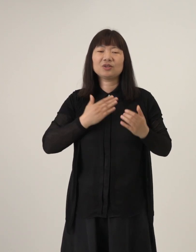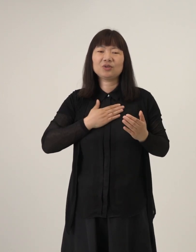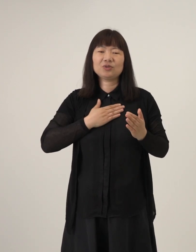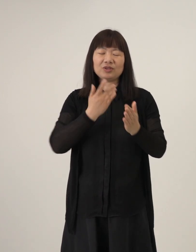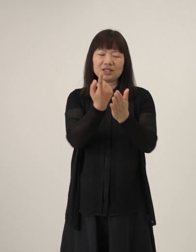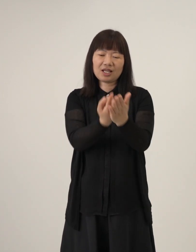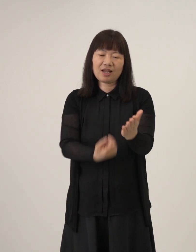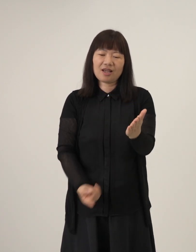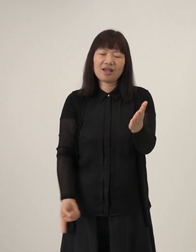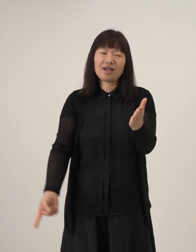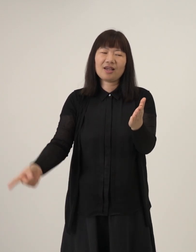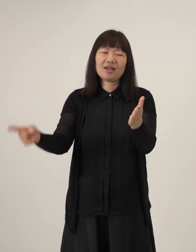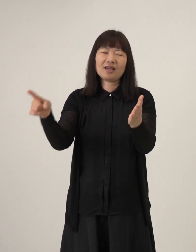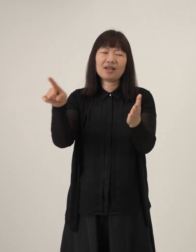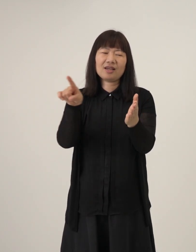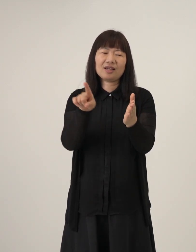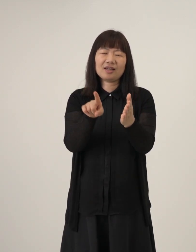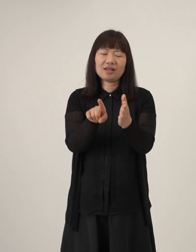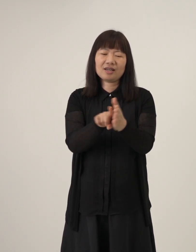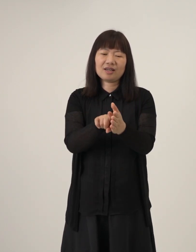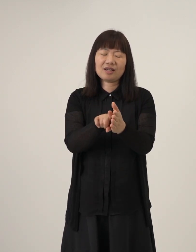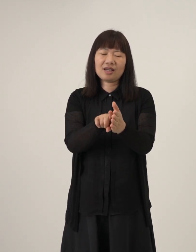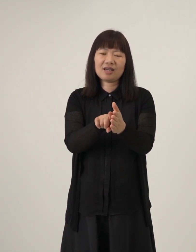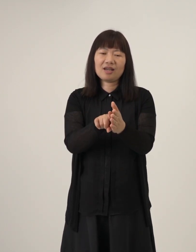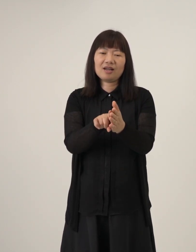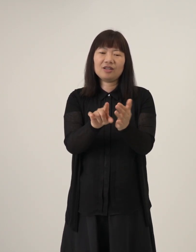나를 위해